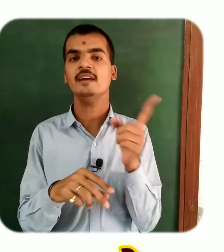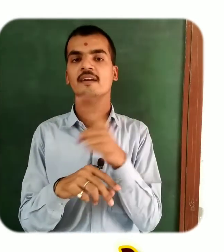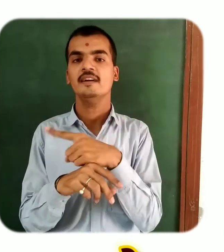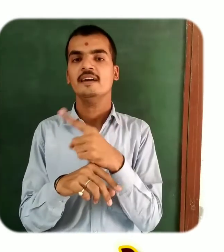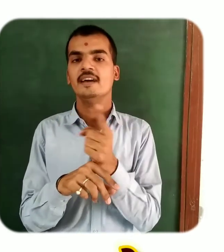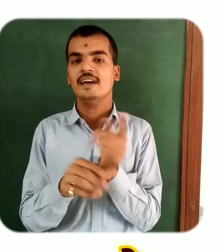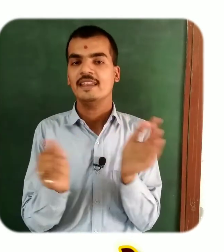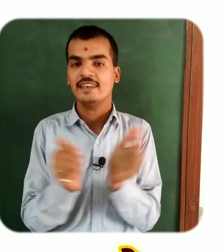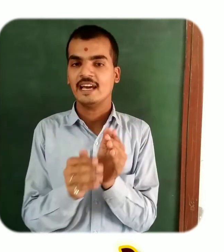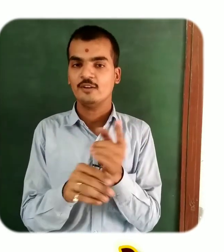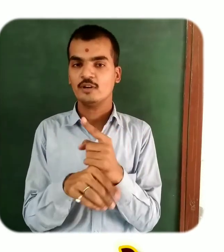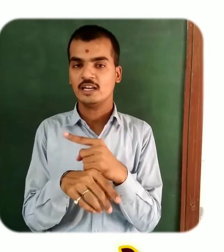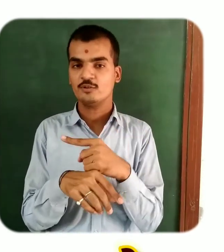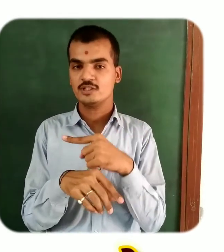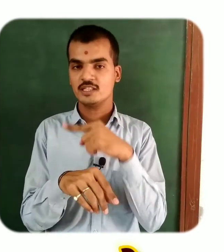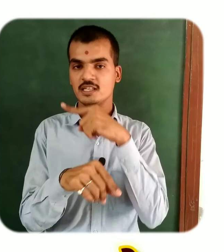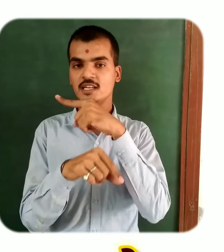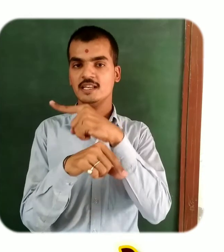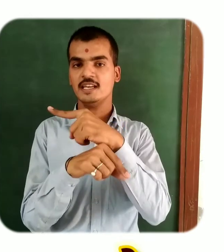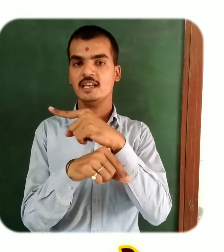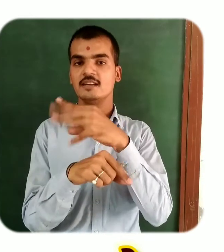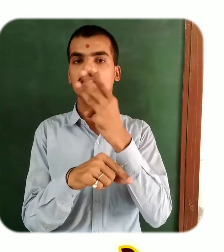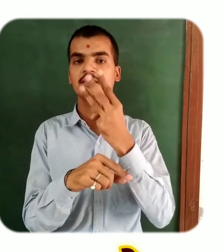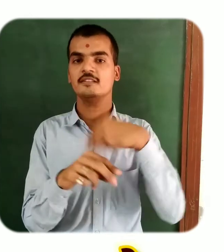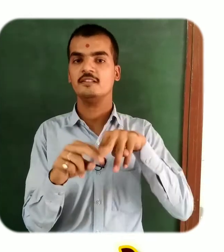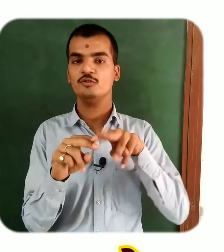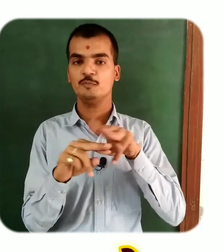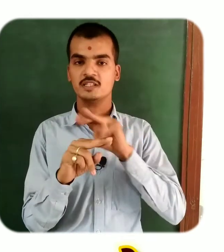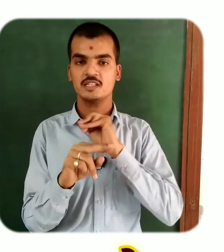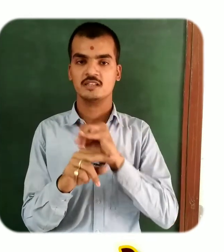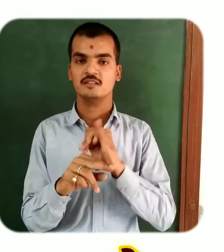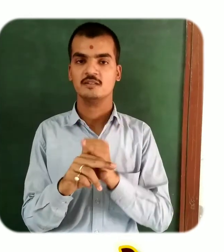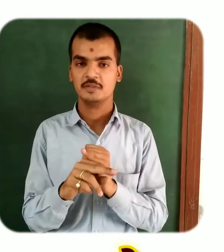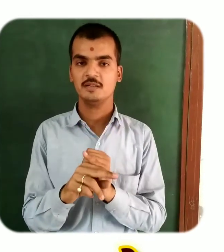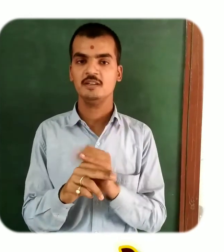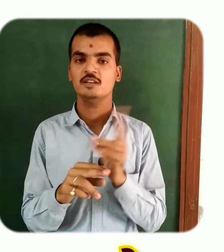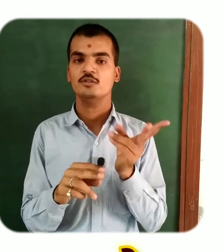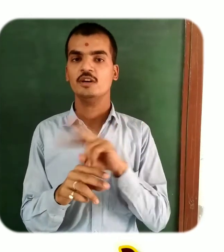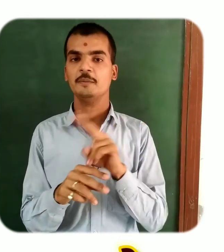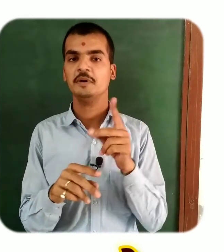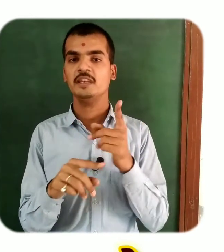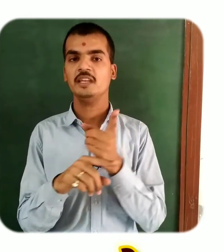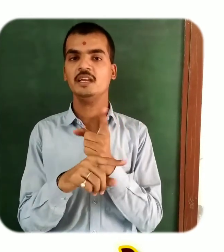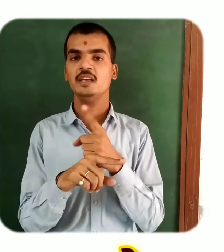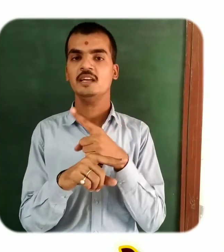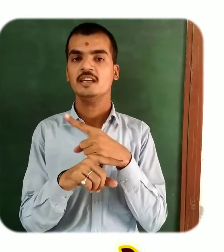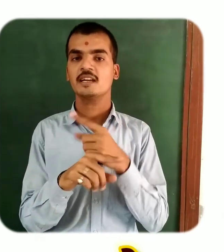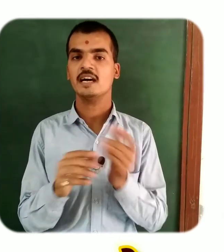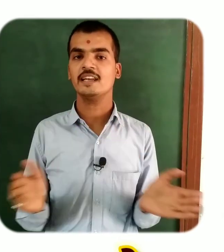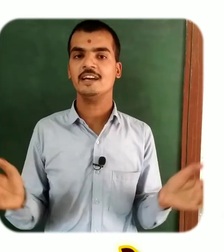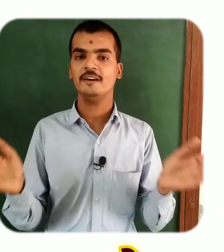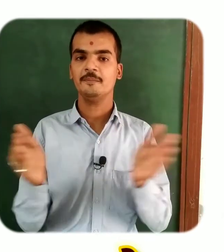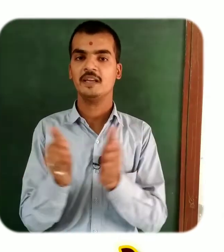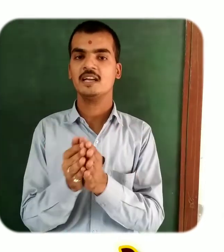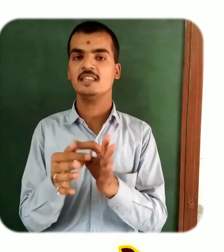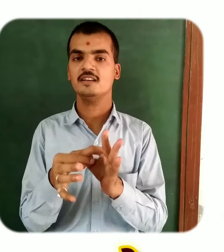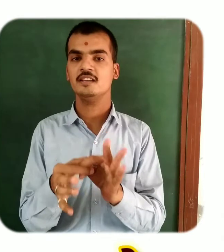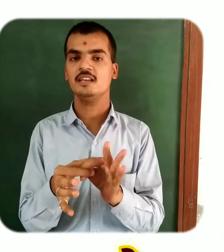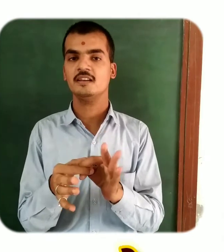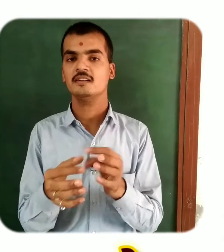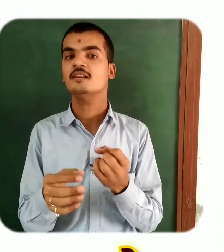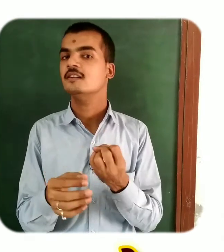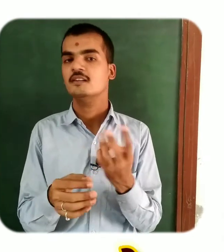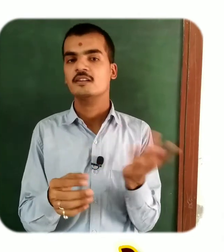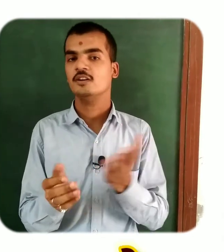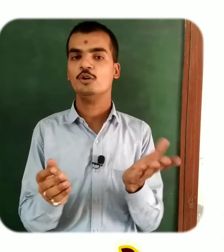અને નાનો કાંટો છે એ 3 ઉપર છે, બરાબર? તો એ બંને કાંટા ભેગા